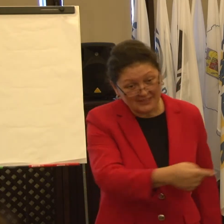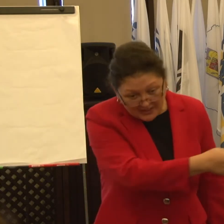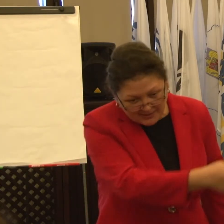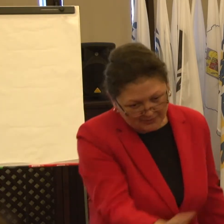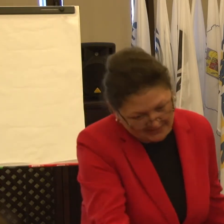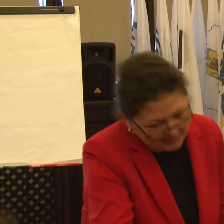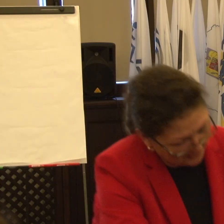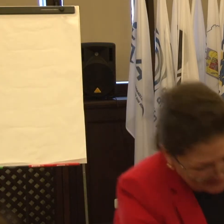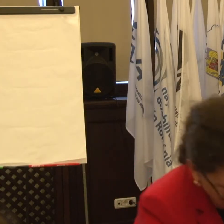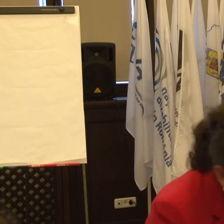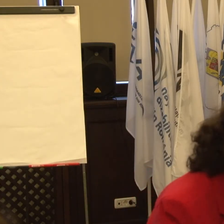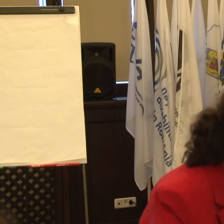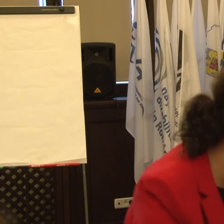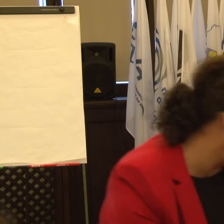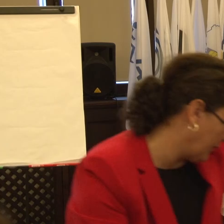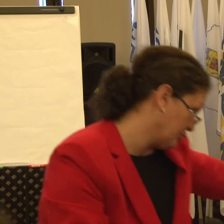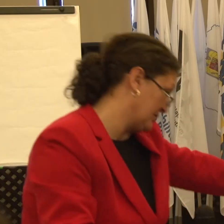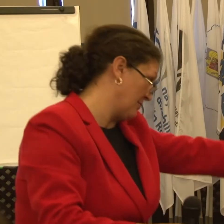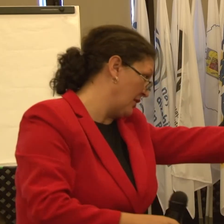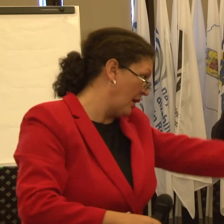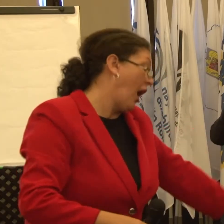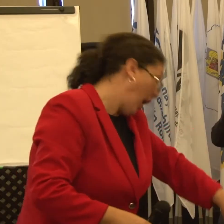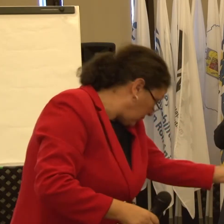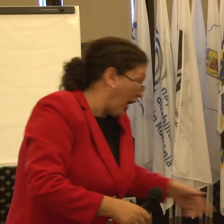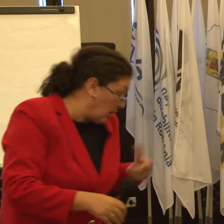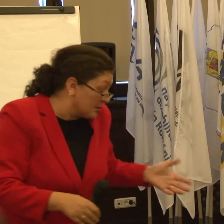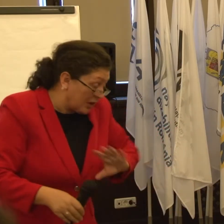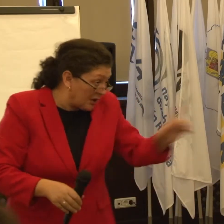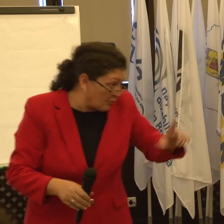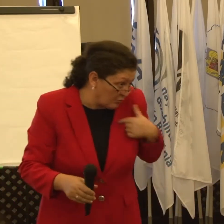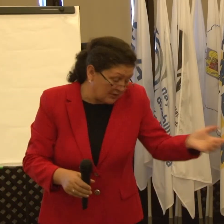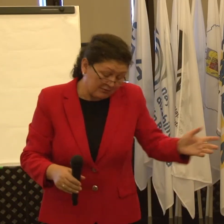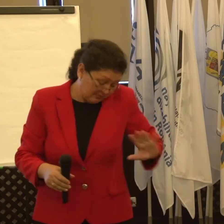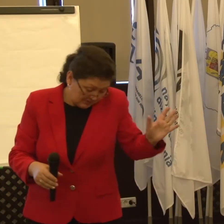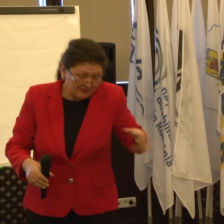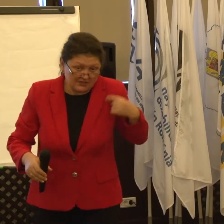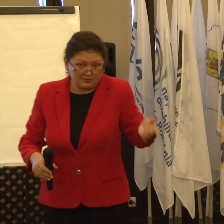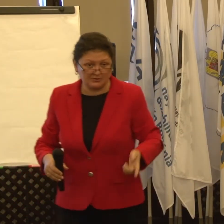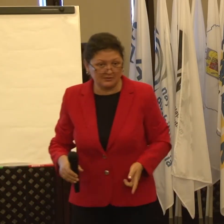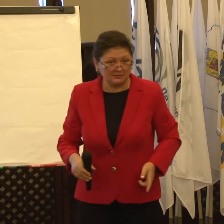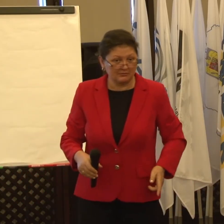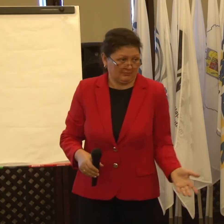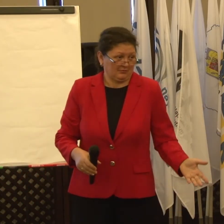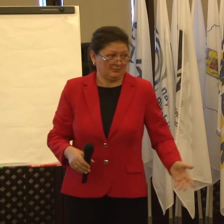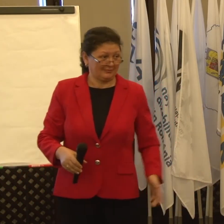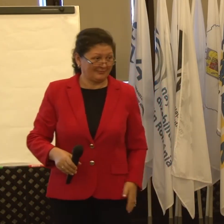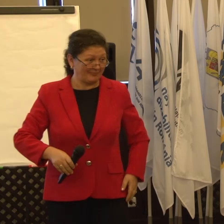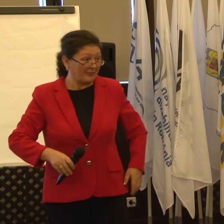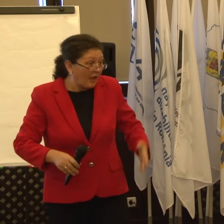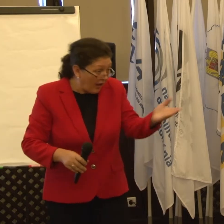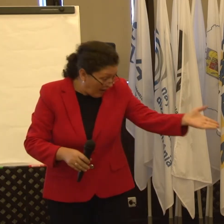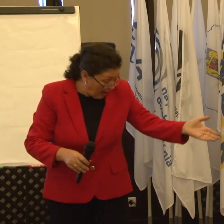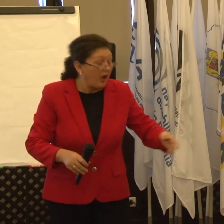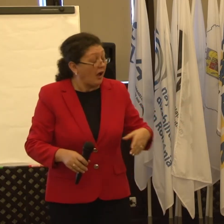pentru învățământ, unde se fac și la învățământ se face curicula,